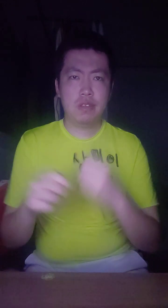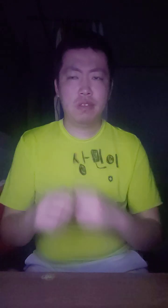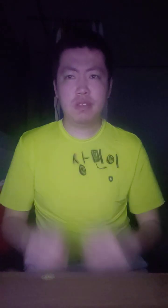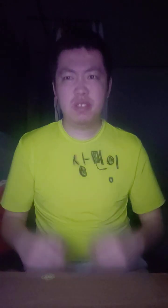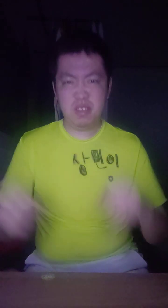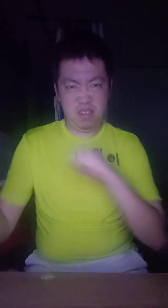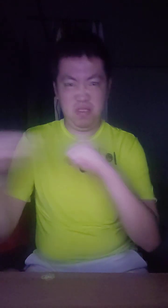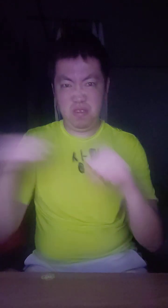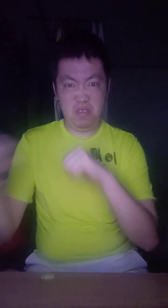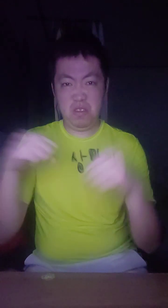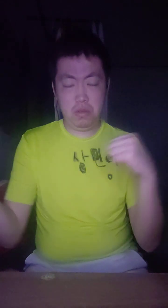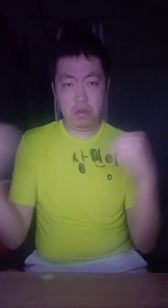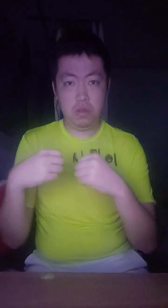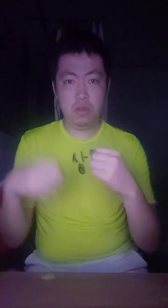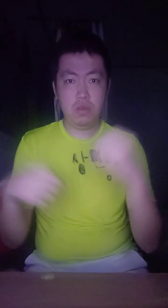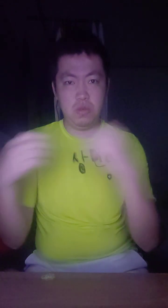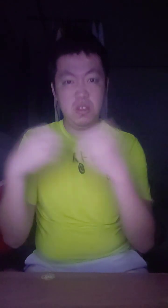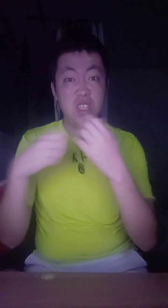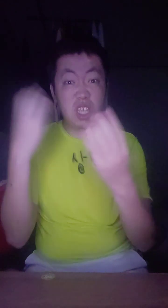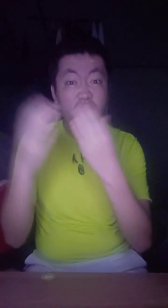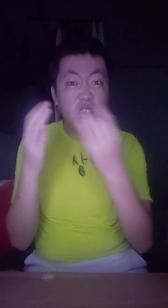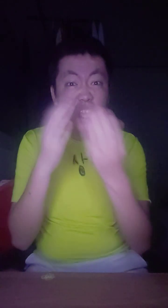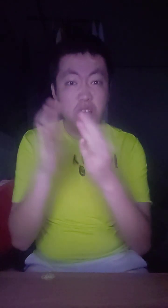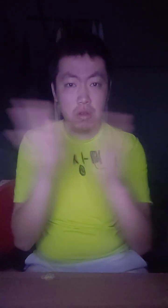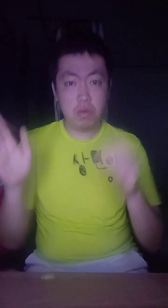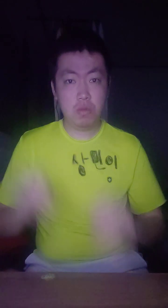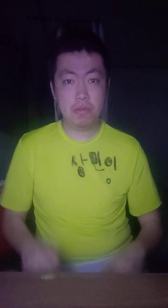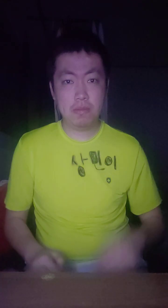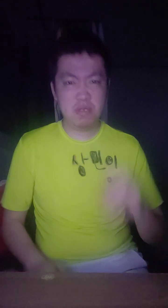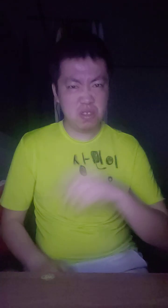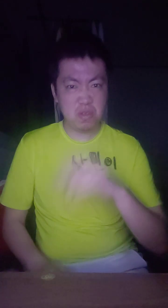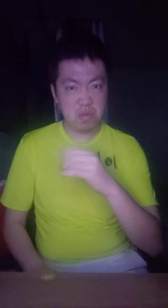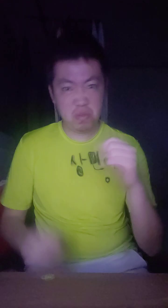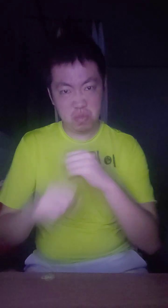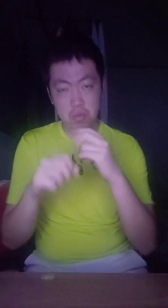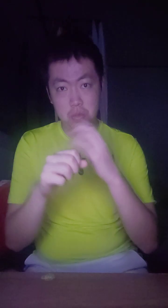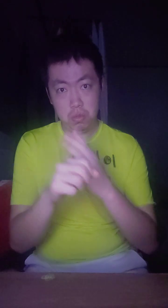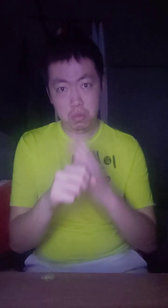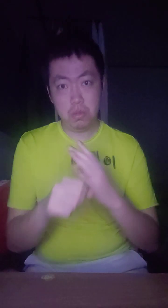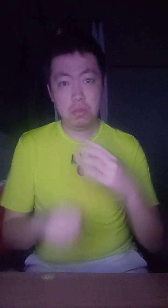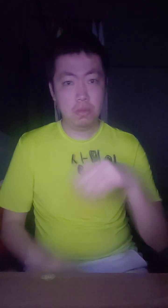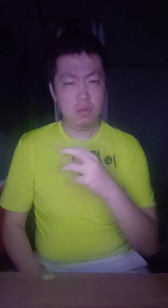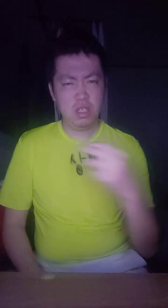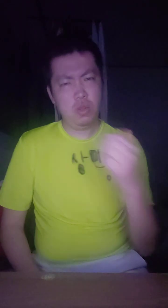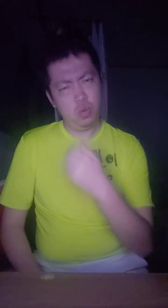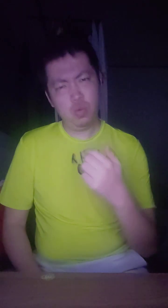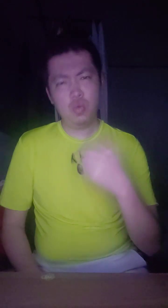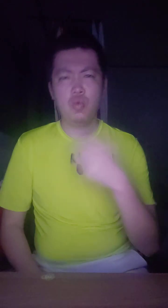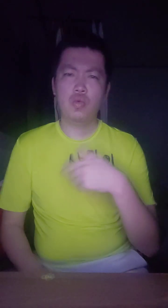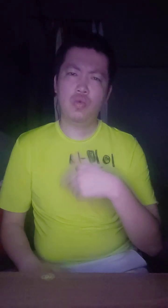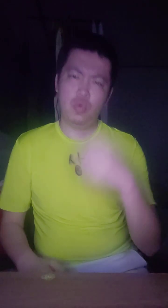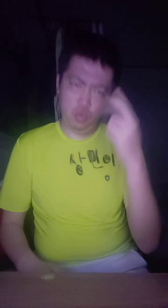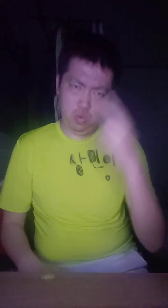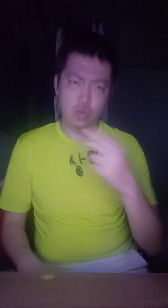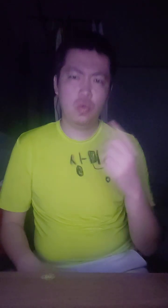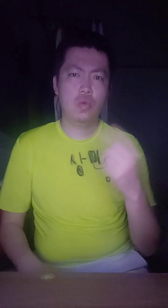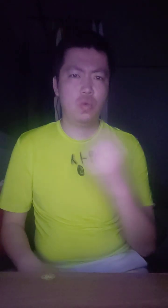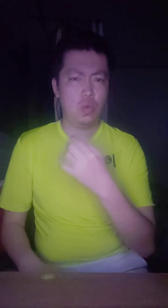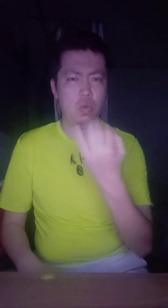싸움을 머뭇거리자 폭행과 욕설이 이어졌는데 싸움을 강요한 쪽, 강요당한 쪽 모두 중학교 3학년